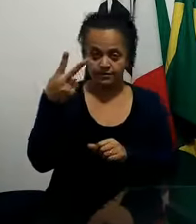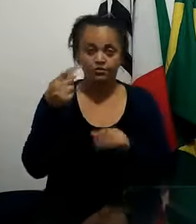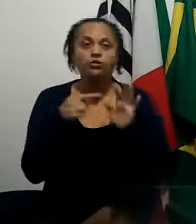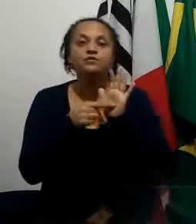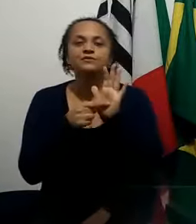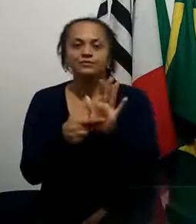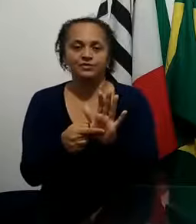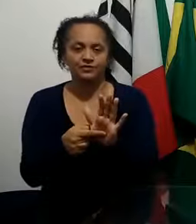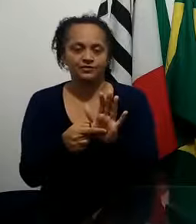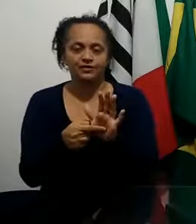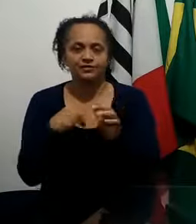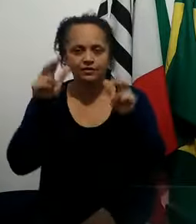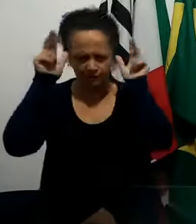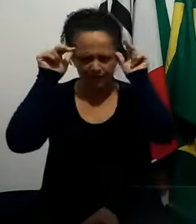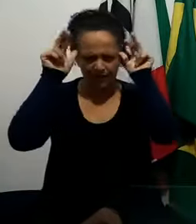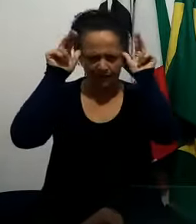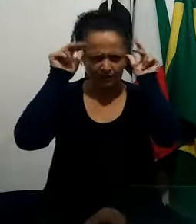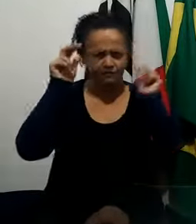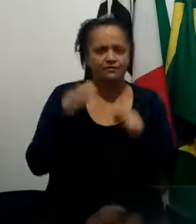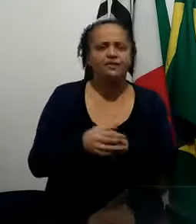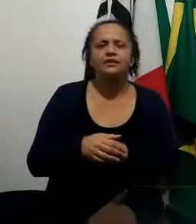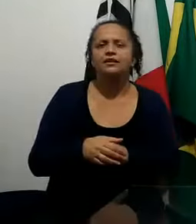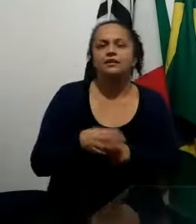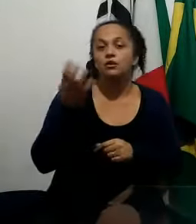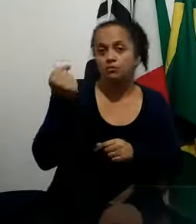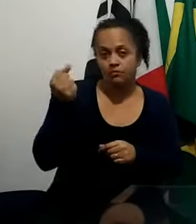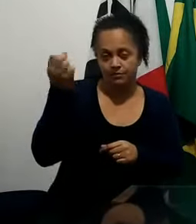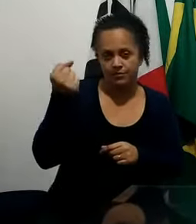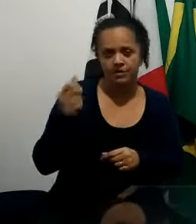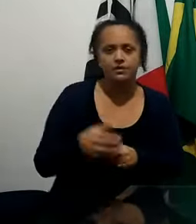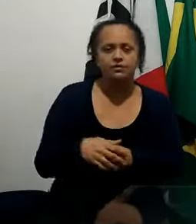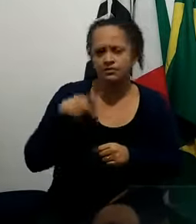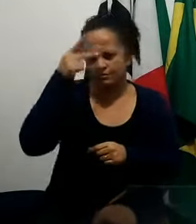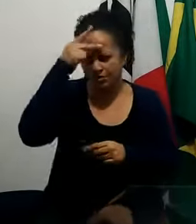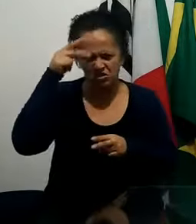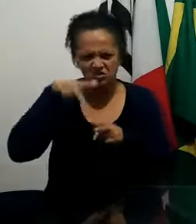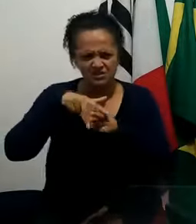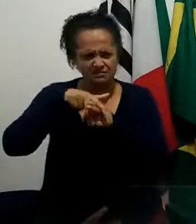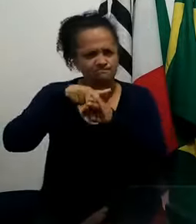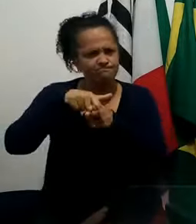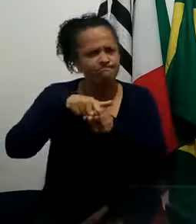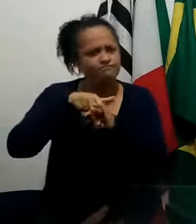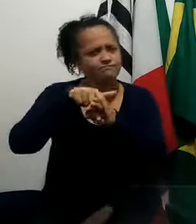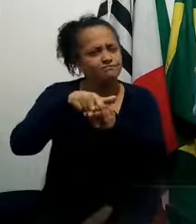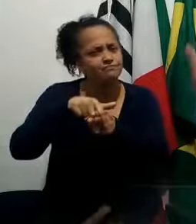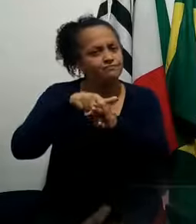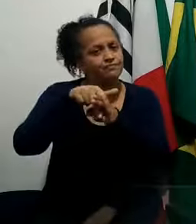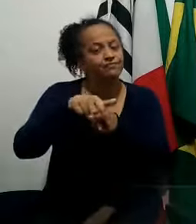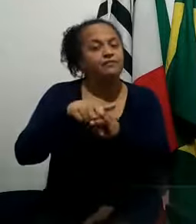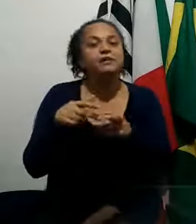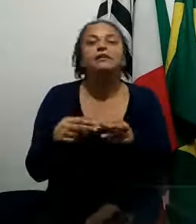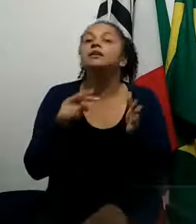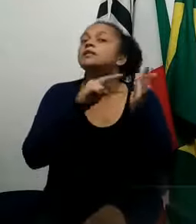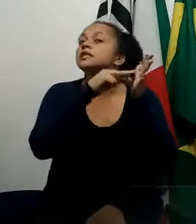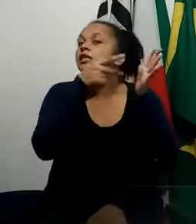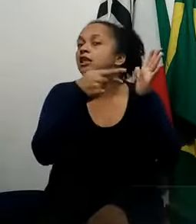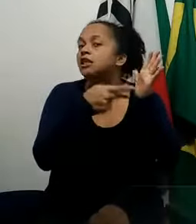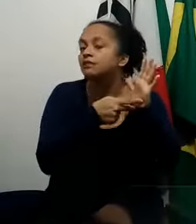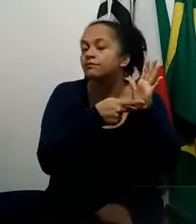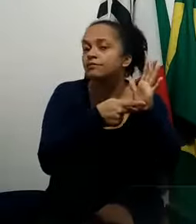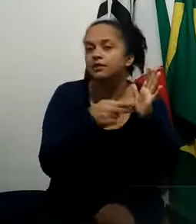cavalo branco e alguém que estava sentado nesse cavalo branco, que está se referindo à manifestação do